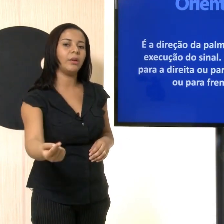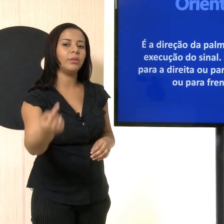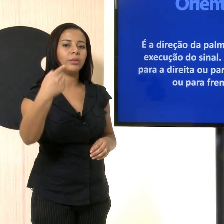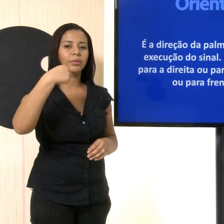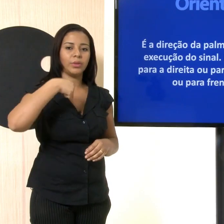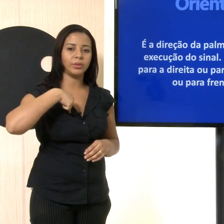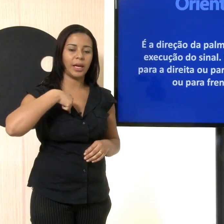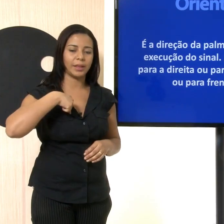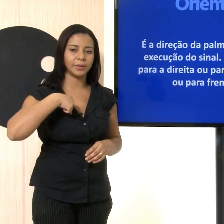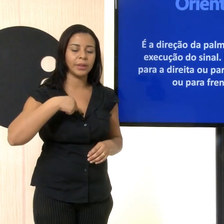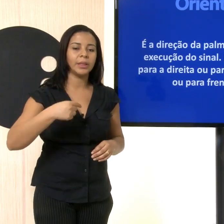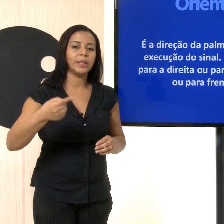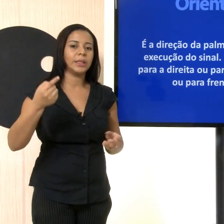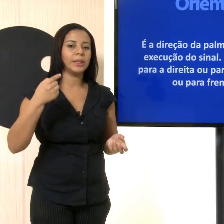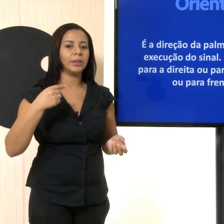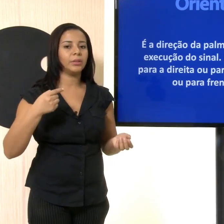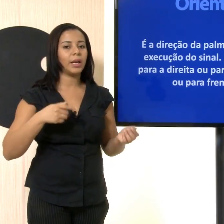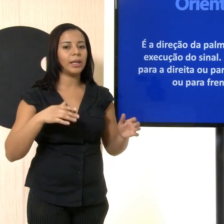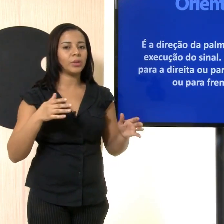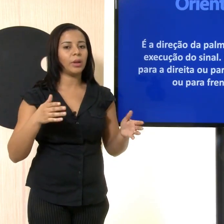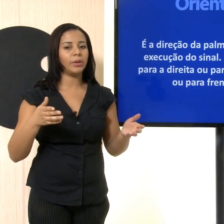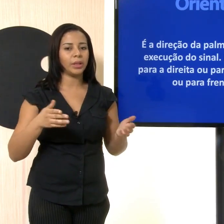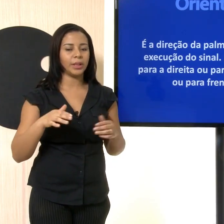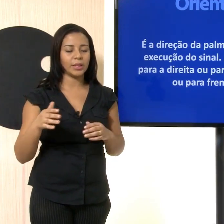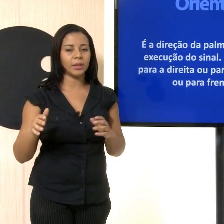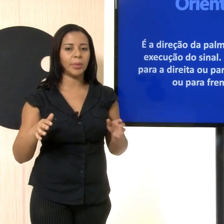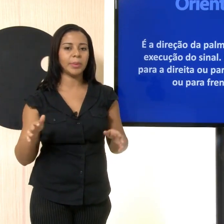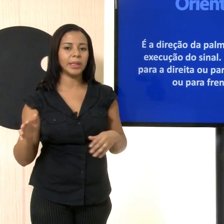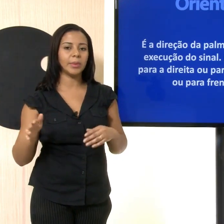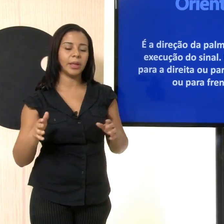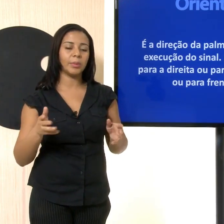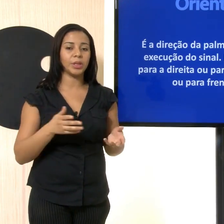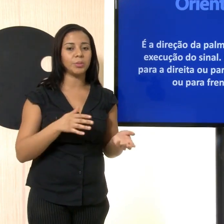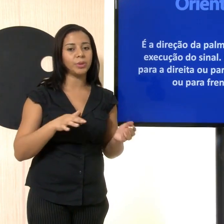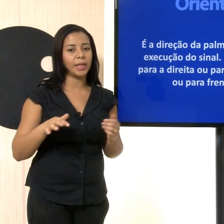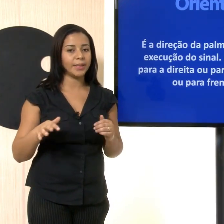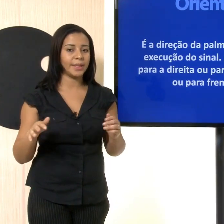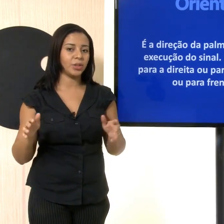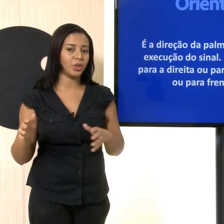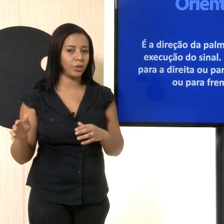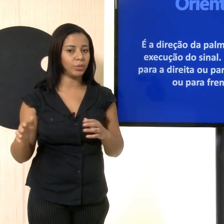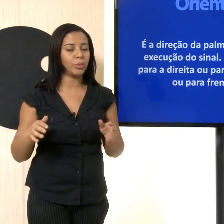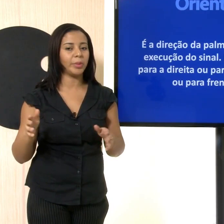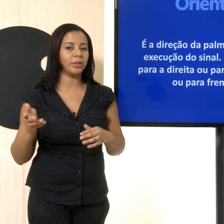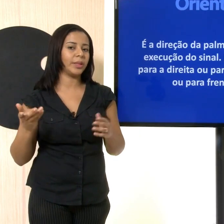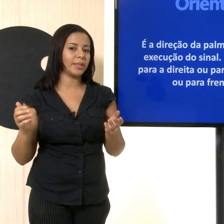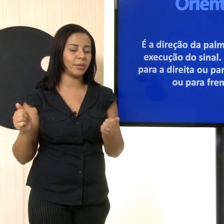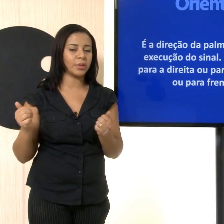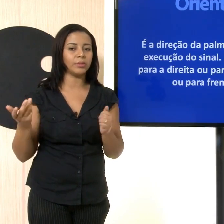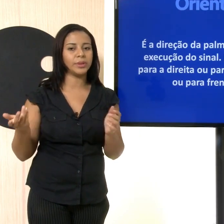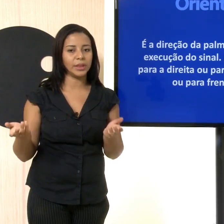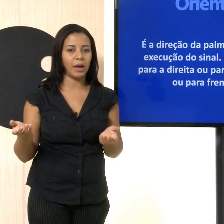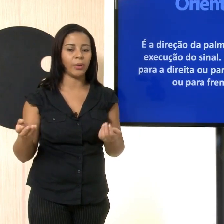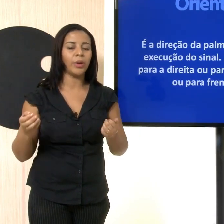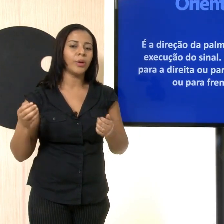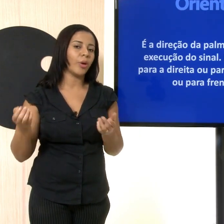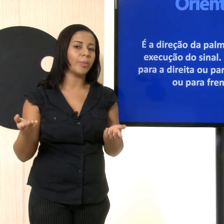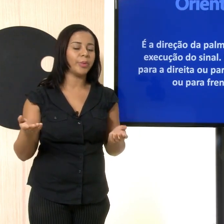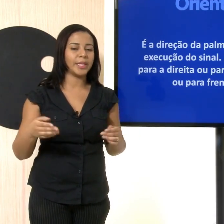sinal voltar. No caso, a orientação da palma da mão ela pode mudar de sentido no momento da execução do sinal. Como, por